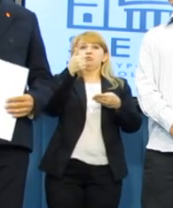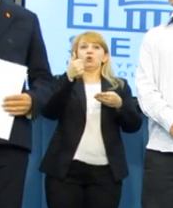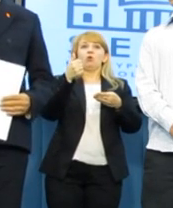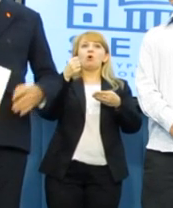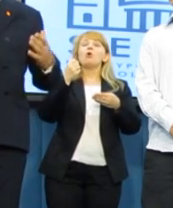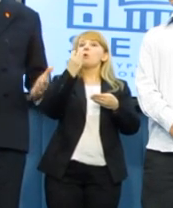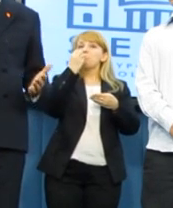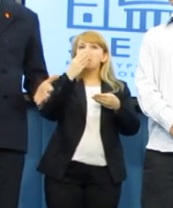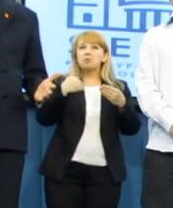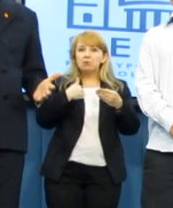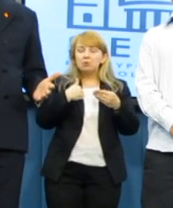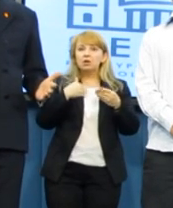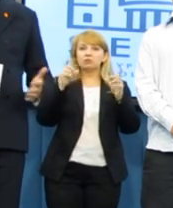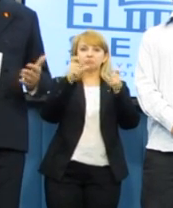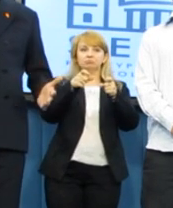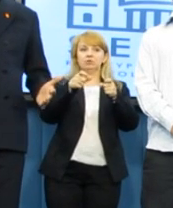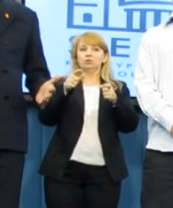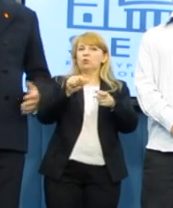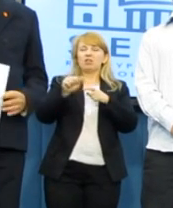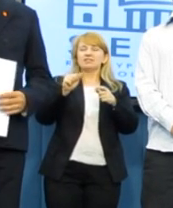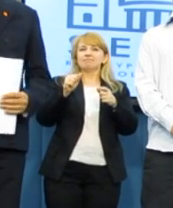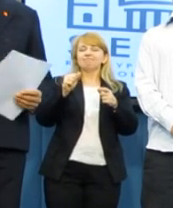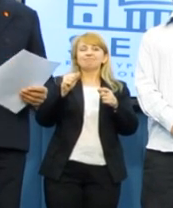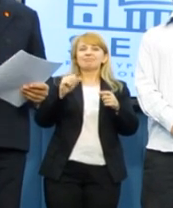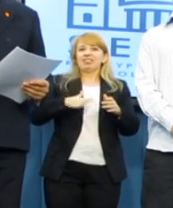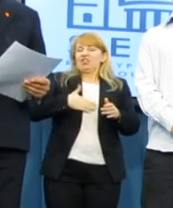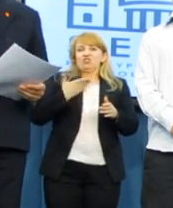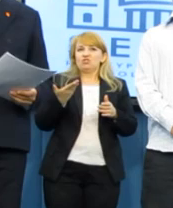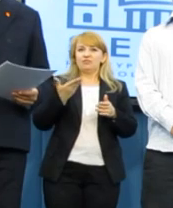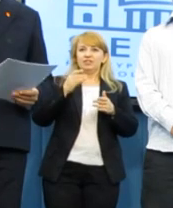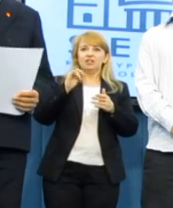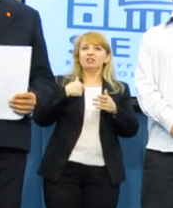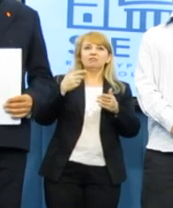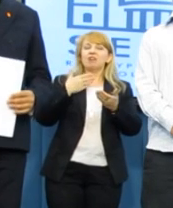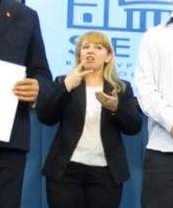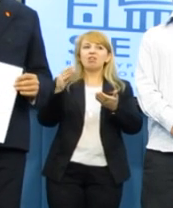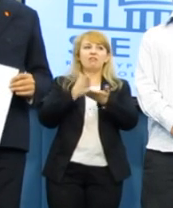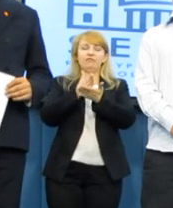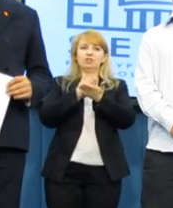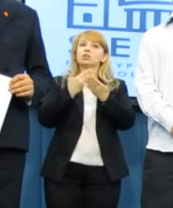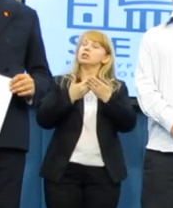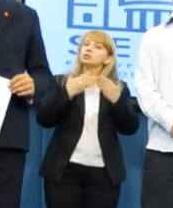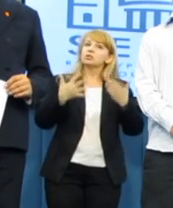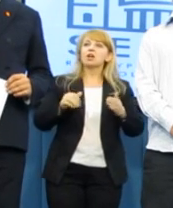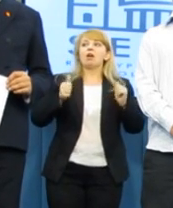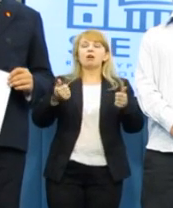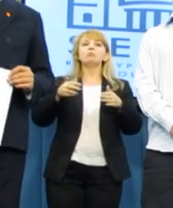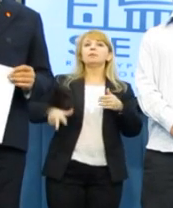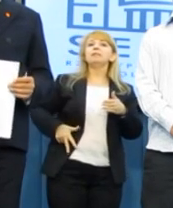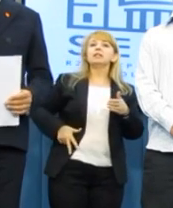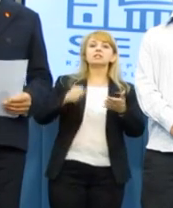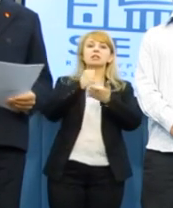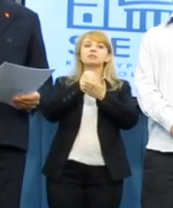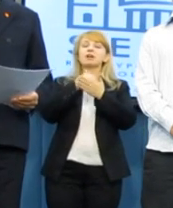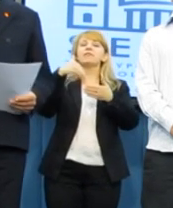zatrzymali Andrzeja Dołeckiego. No brzmi to bardzo groteskowo i niewiarygodnie. I chcieliśmy po prostu, żeby minister spraw wewnętrznych w tej sprawie udzielił